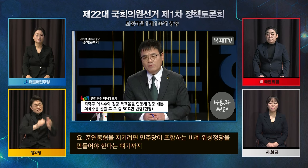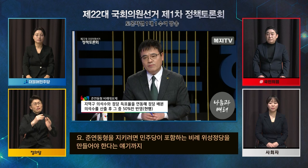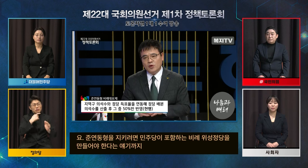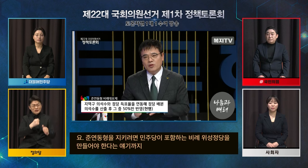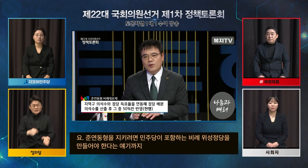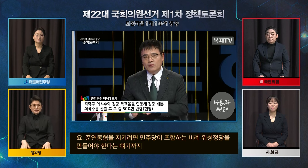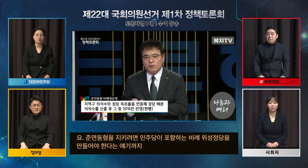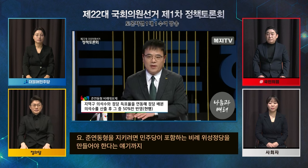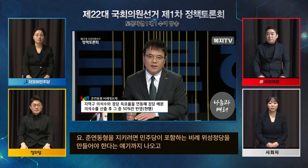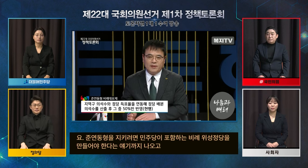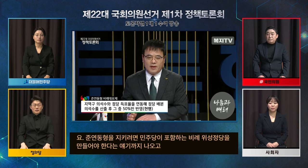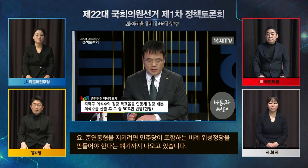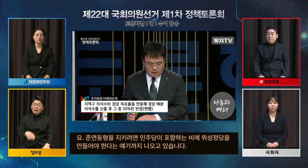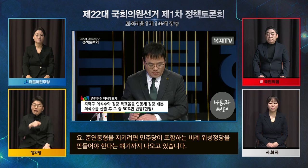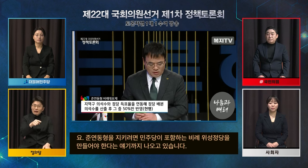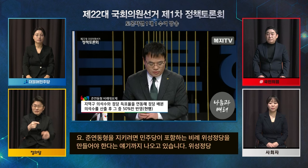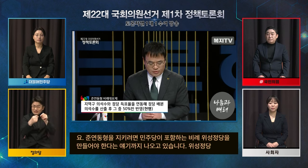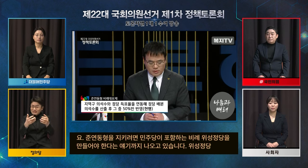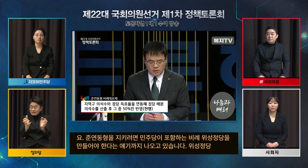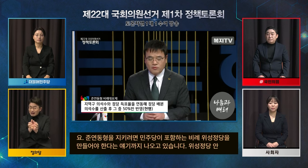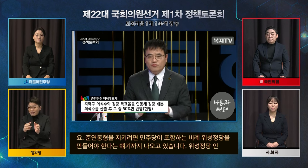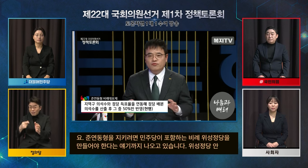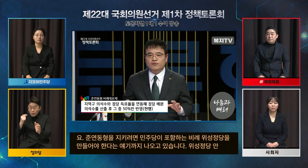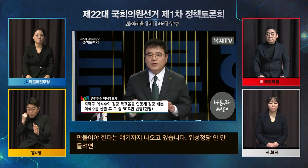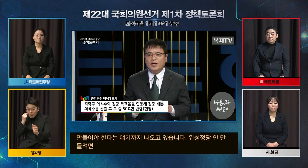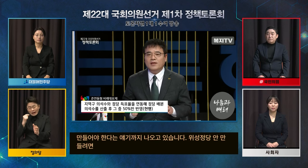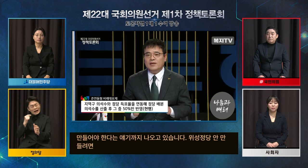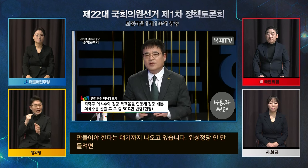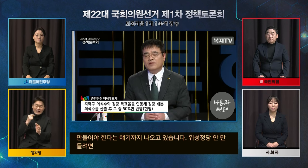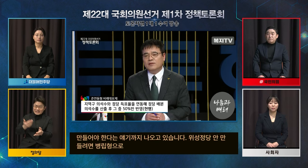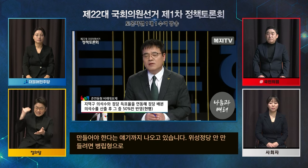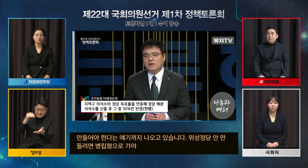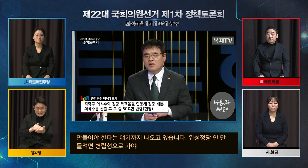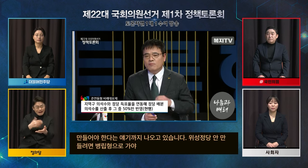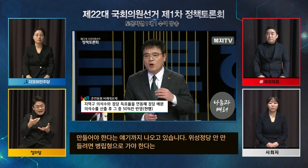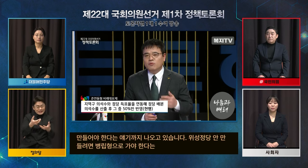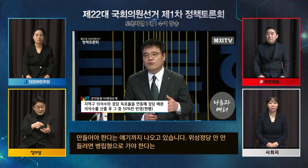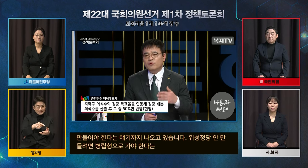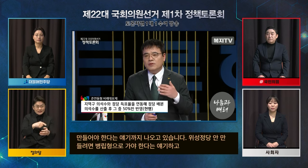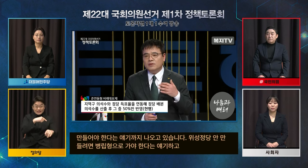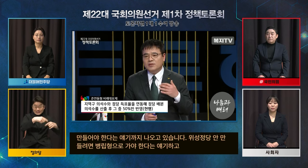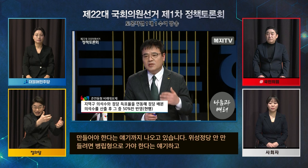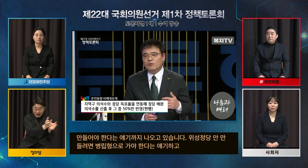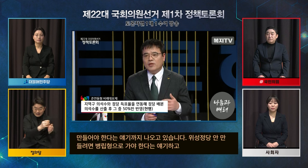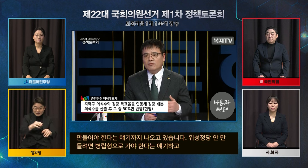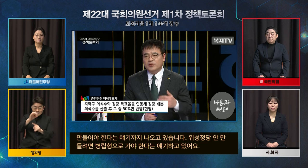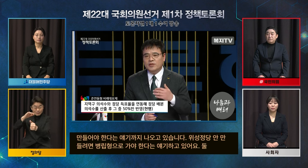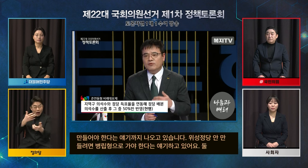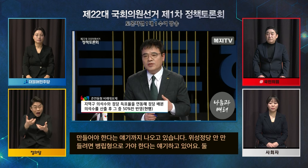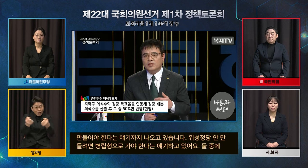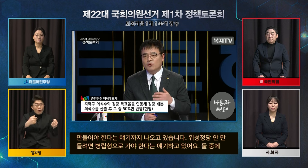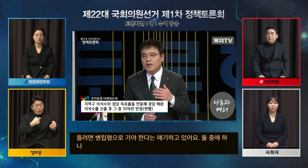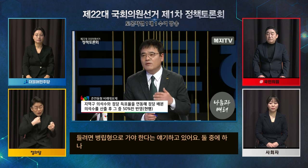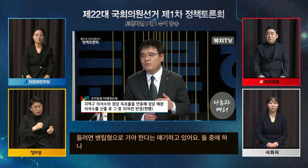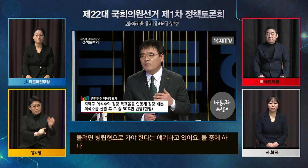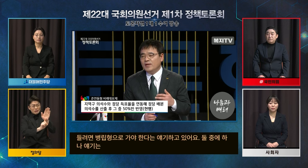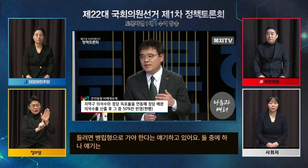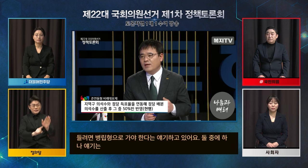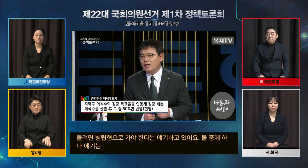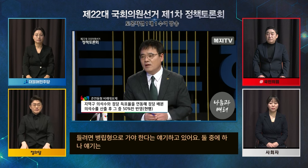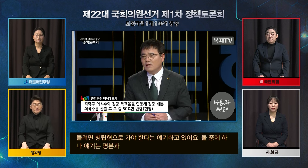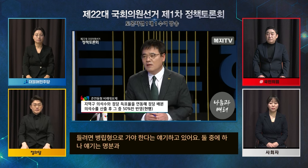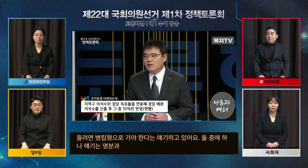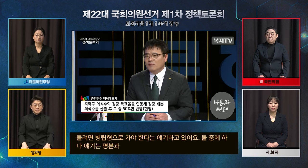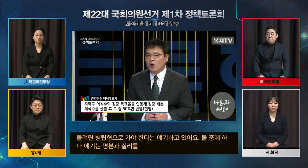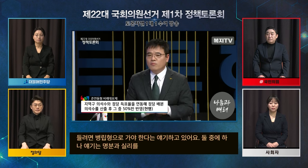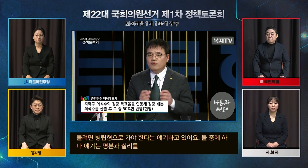만들려면 병립형으로 돌아가야 된다 이렇게 말하고 있어요. 이 둘 중에 하나의 얘기는 명분도 지키지 못하고 신리도 지키지 못하는 것뿐만